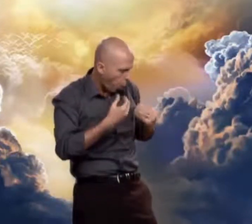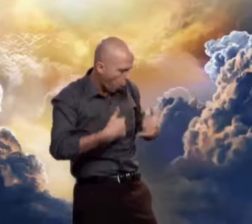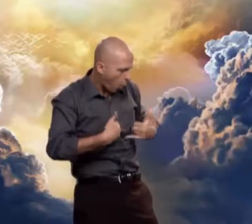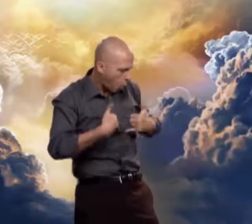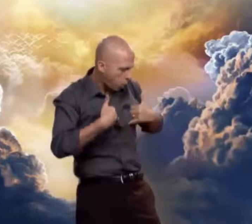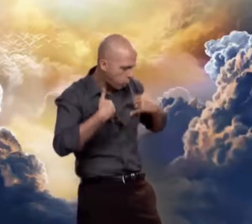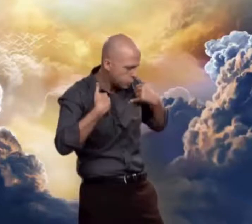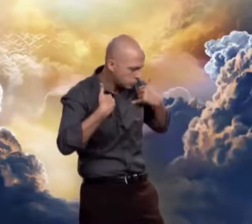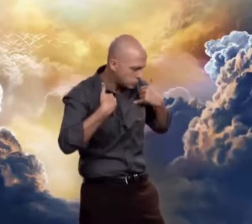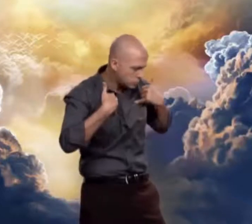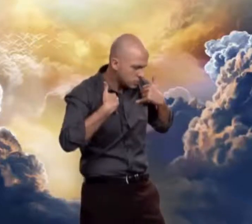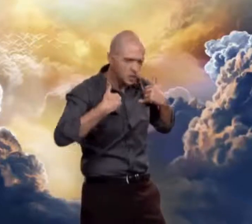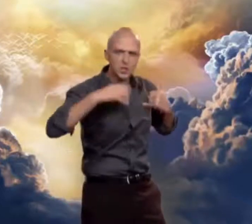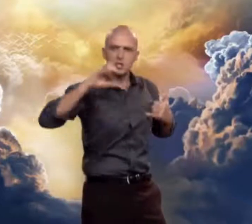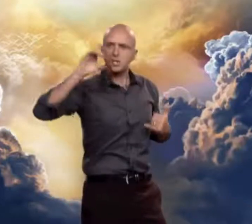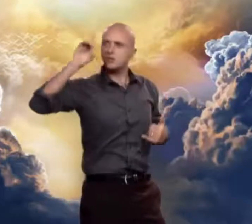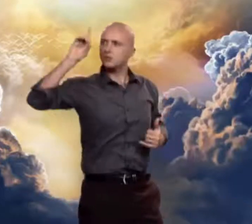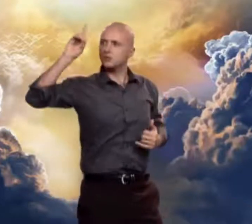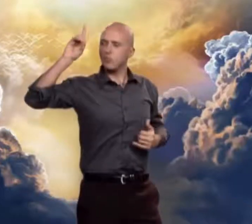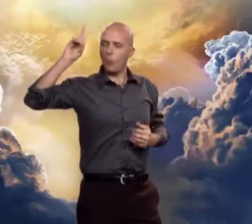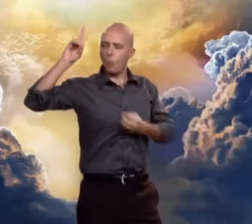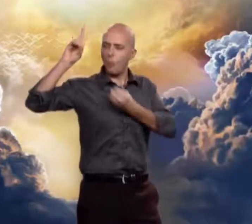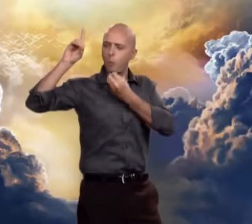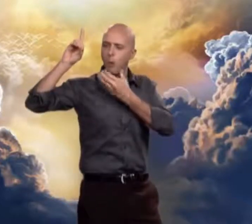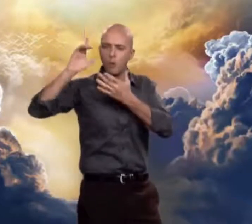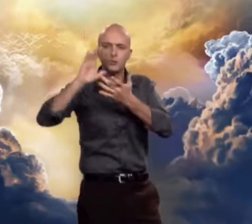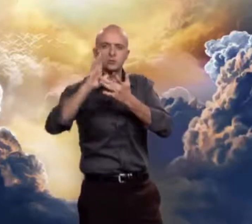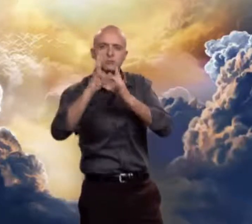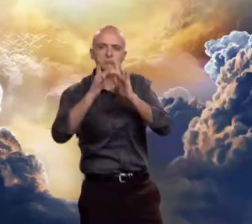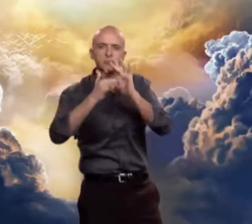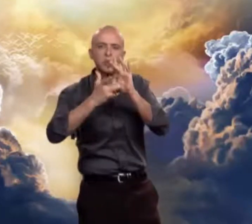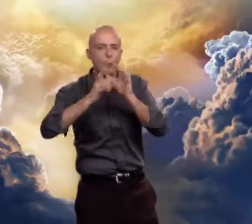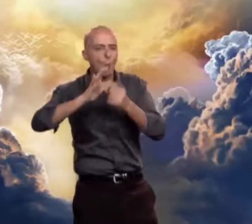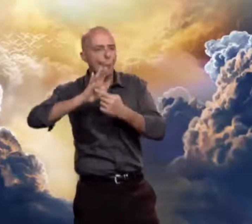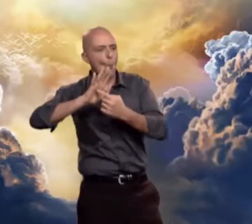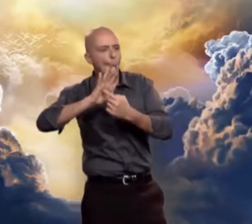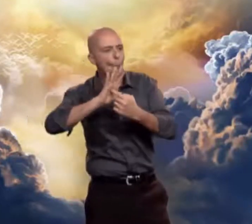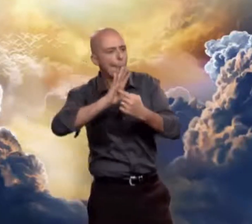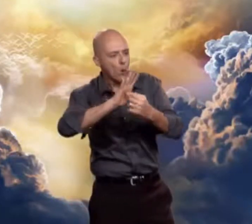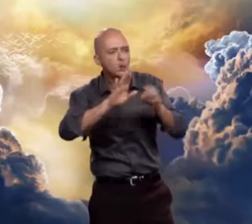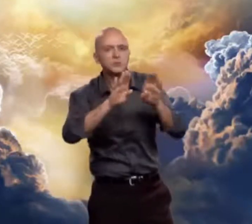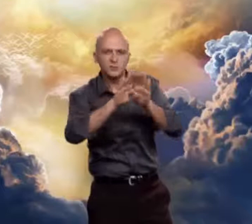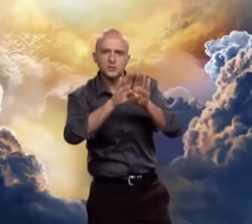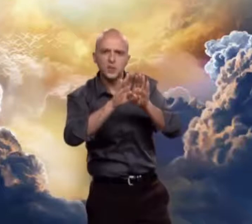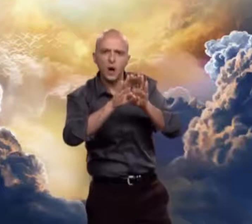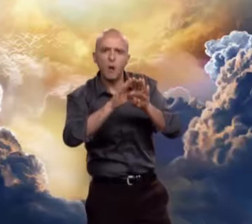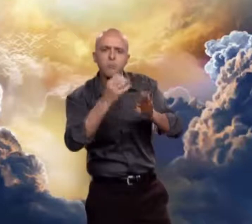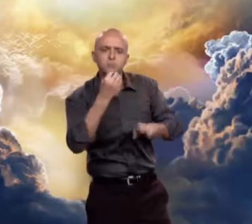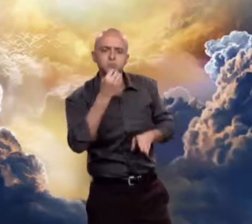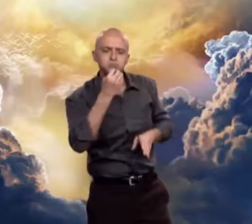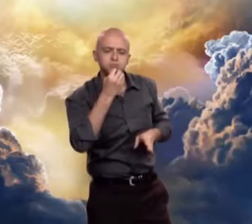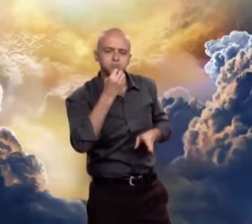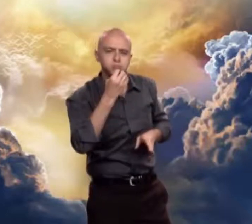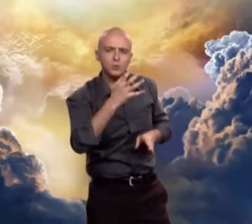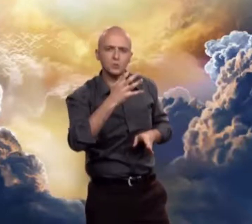lhe apresentava a bondade e justiça do Criador e a natureza sagrada de sua lei. Ao afastar-se